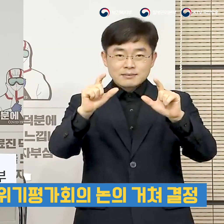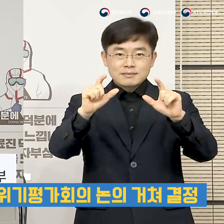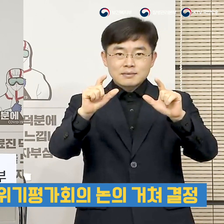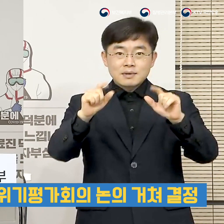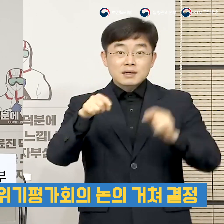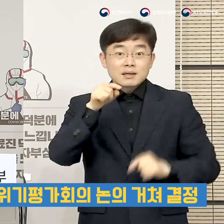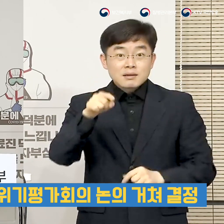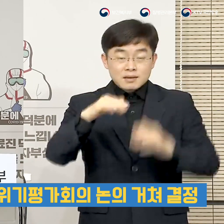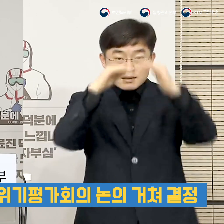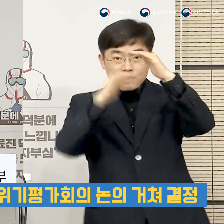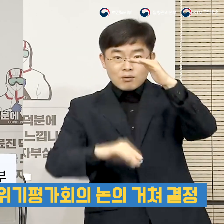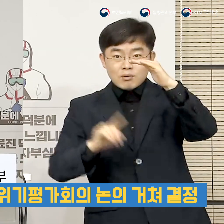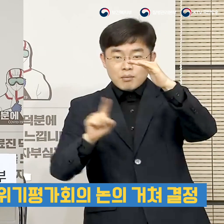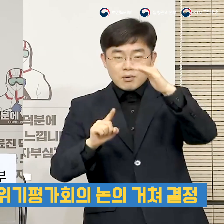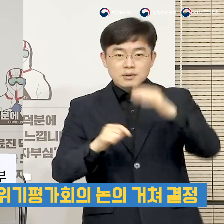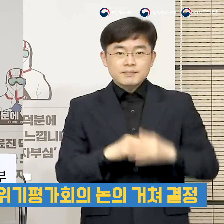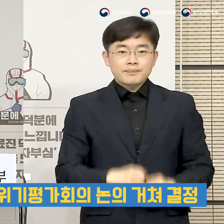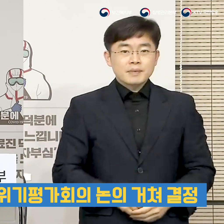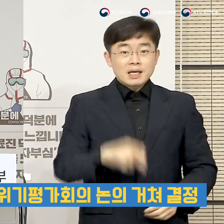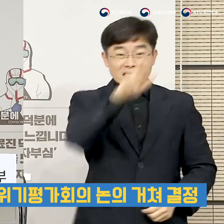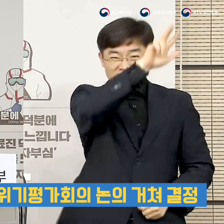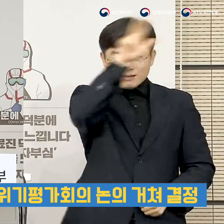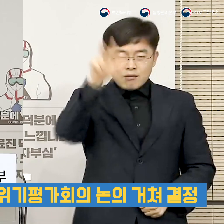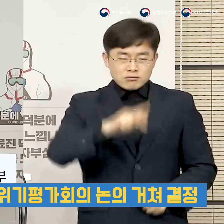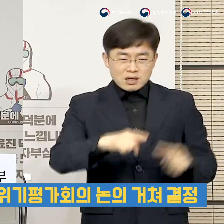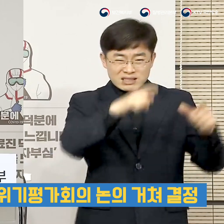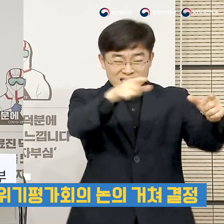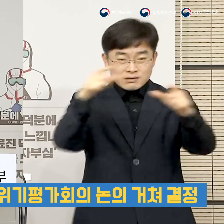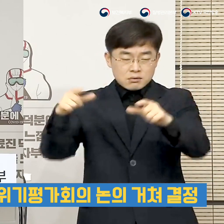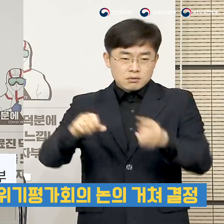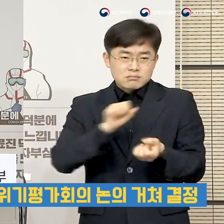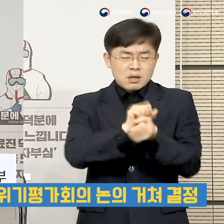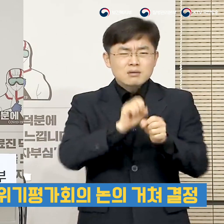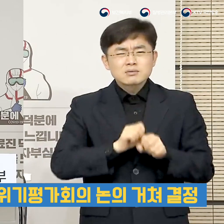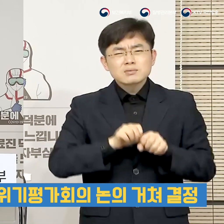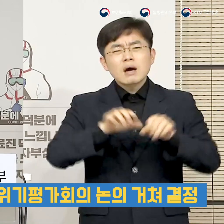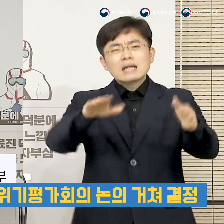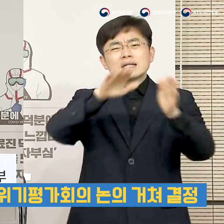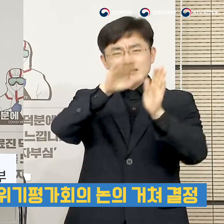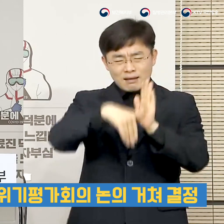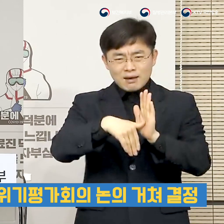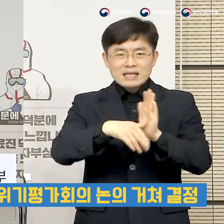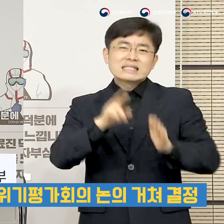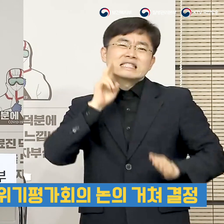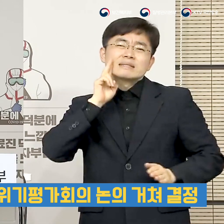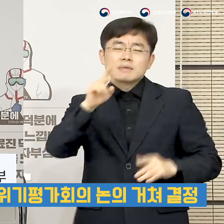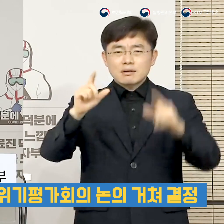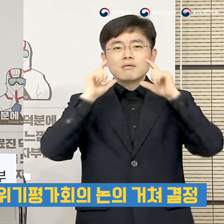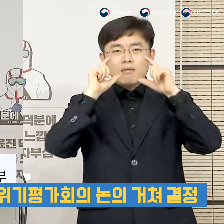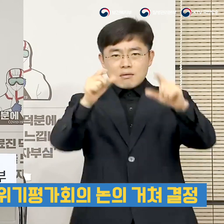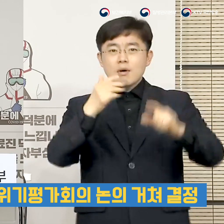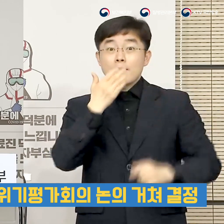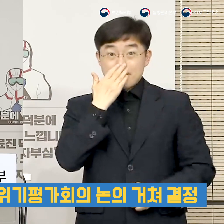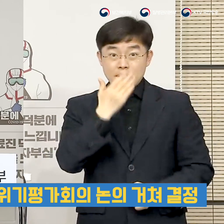지역 사회의 전파나 이제 전국적 확산이 발생하고 있는 상황에